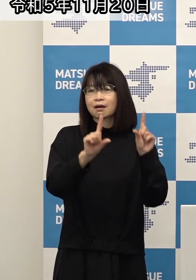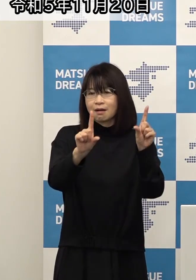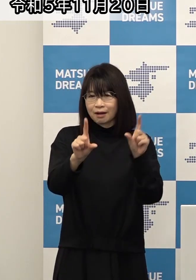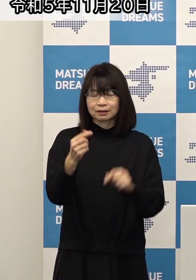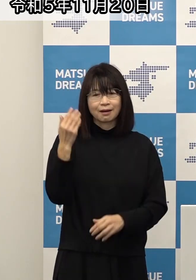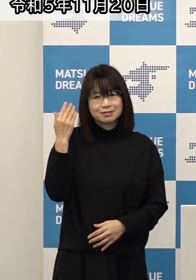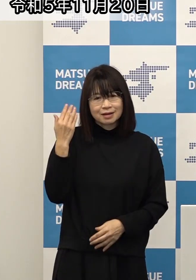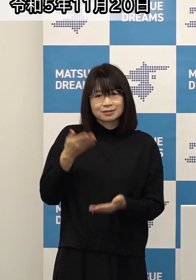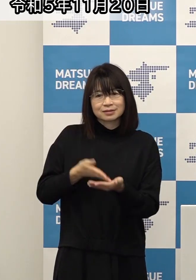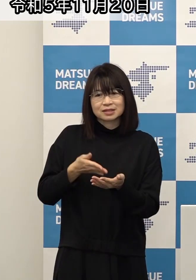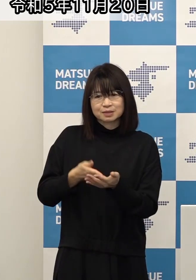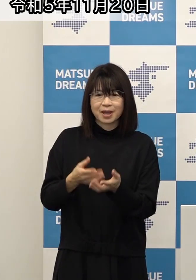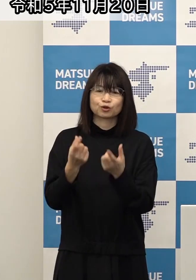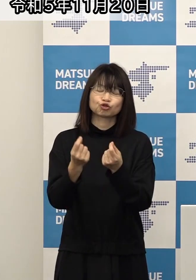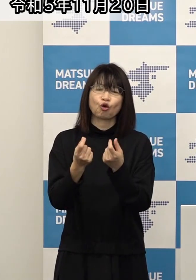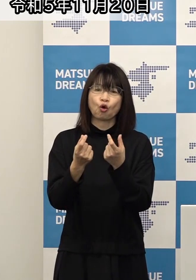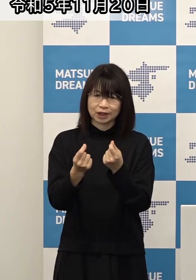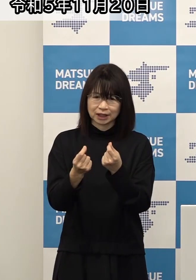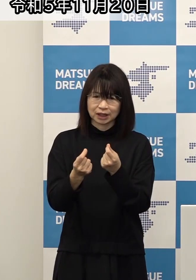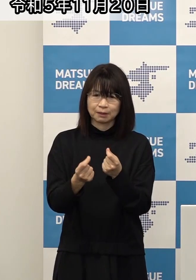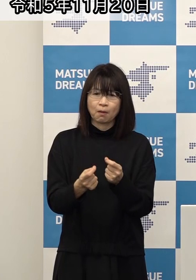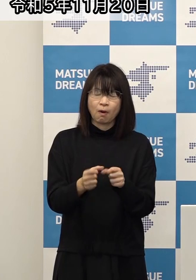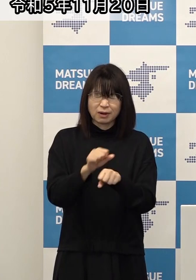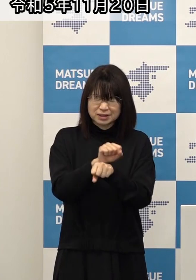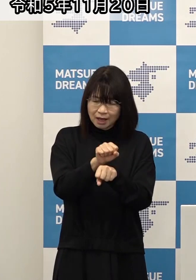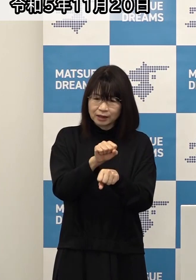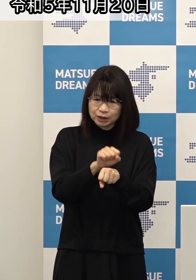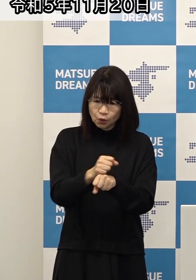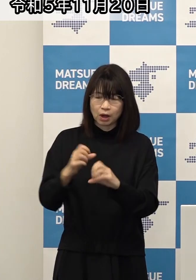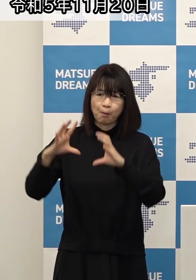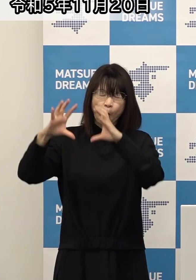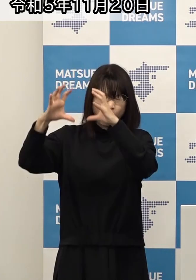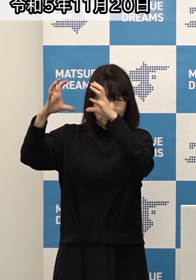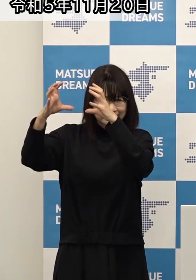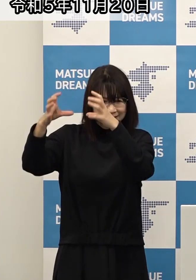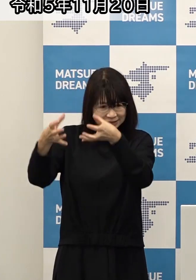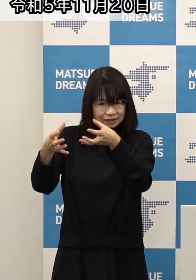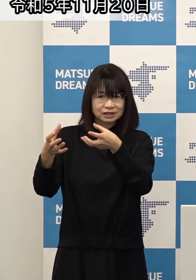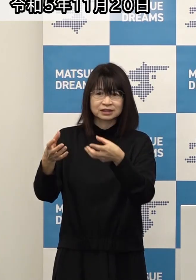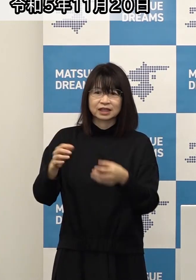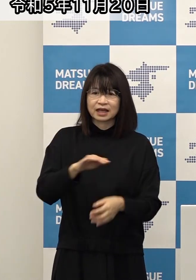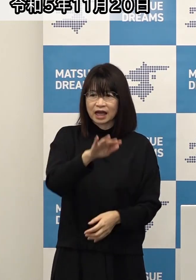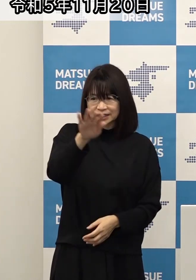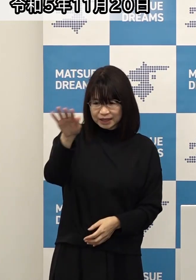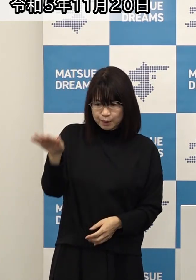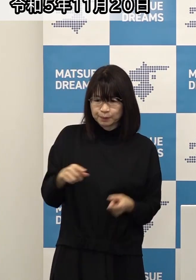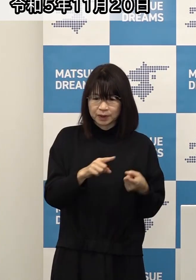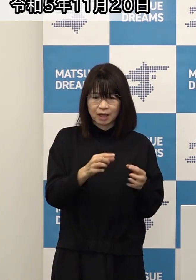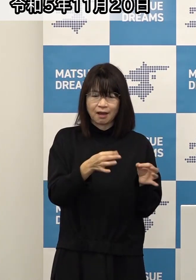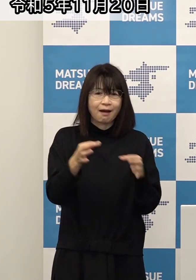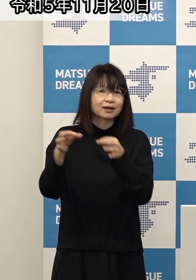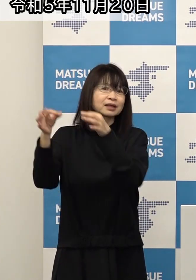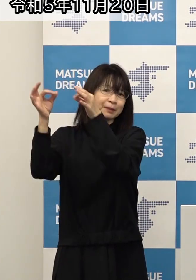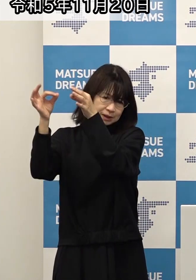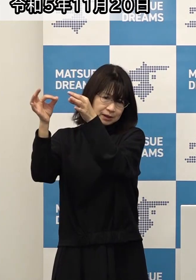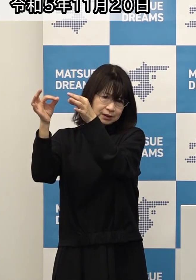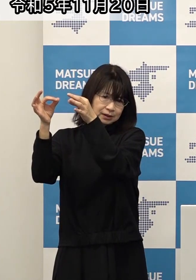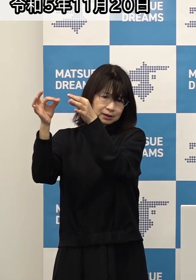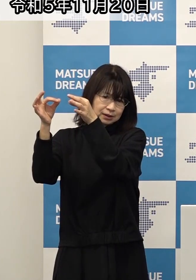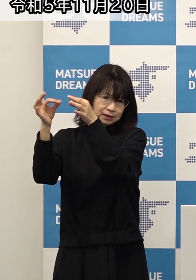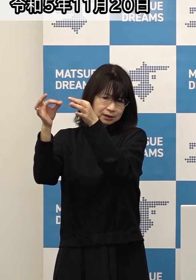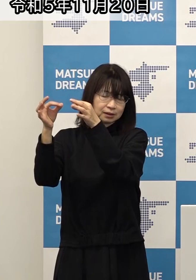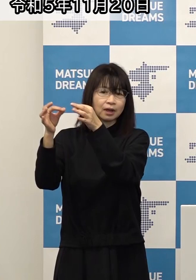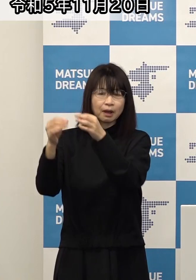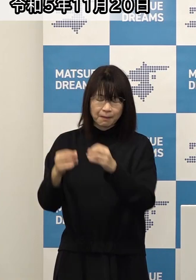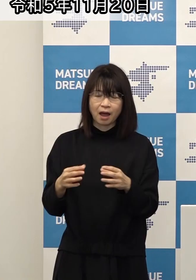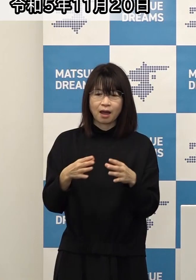格の、まあ、これ世界的な高騰というのがございますので、そうした中で、まあ、一定のルールに基づいてですね、まあ、全国的に